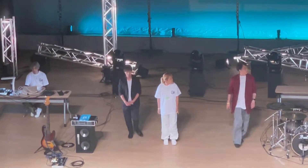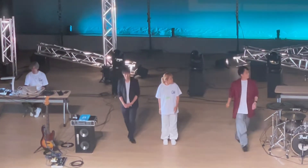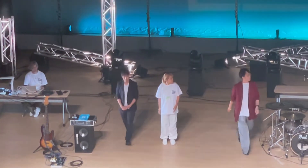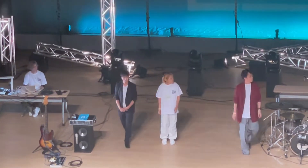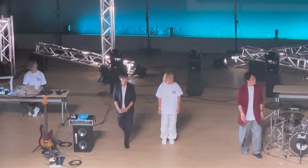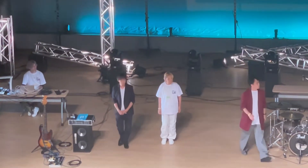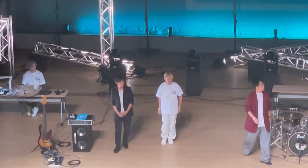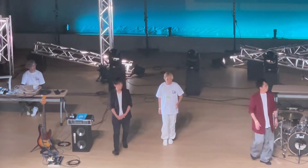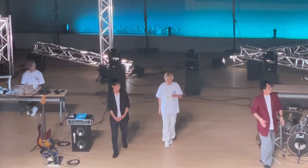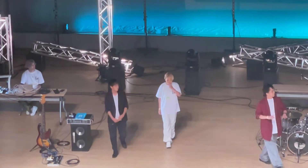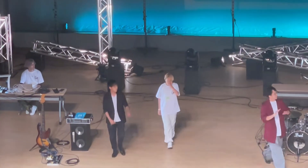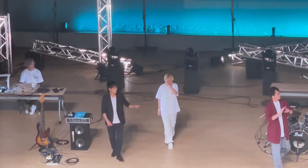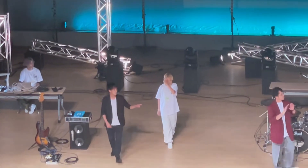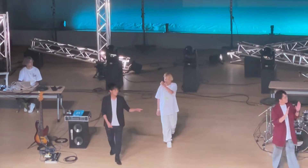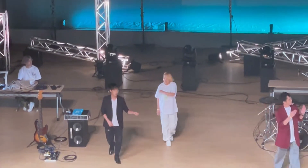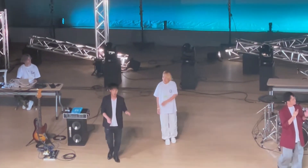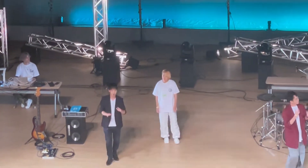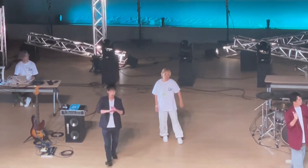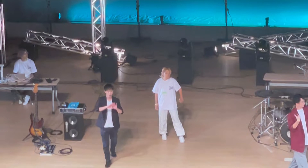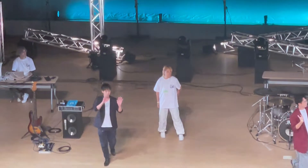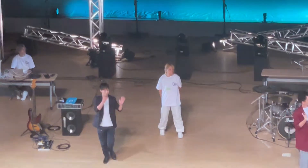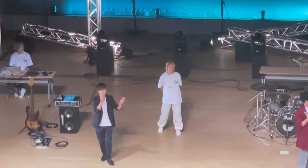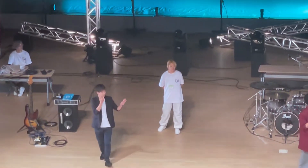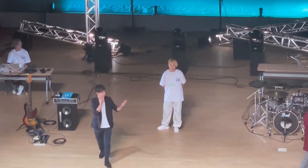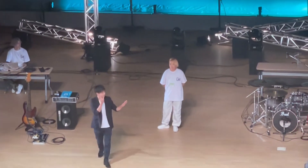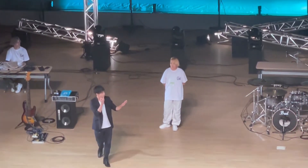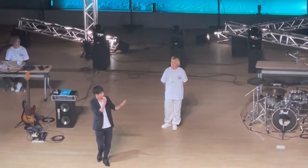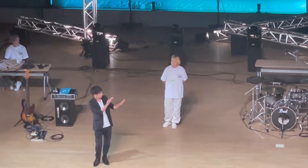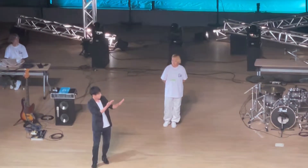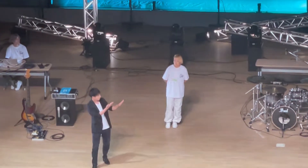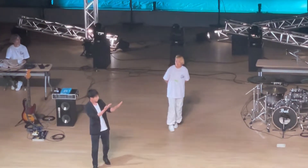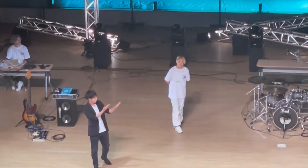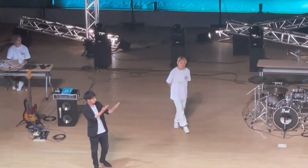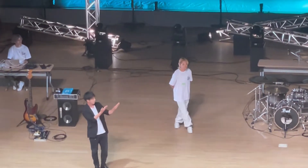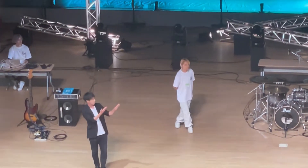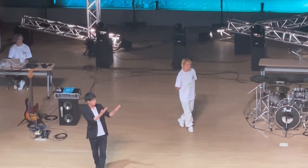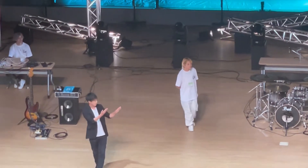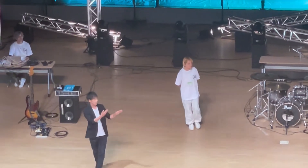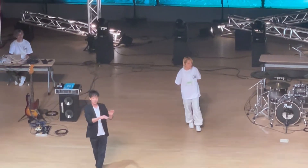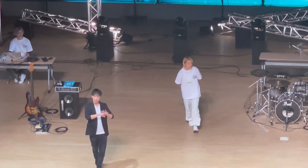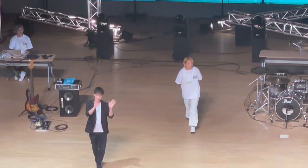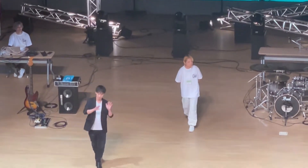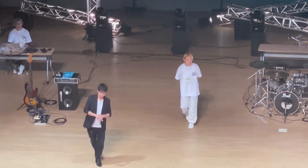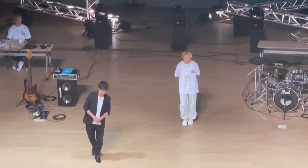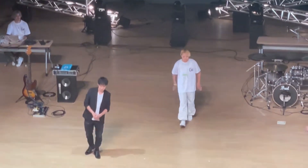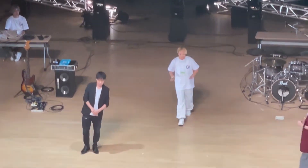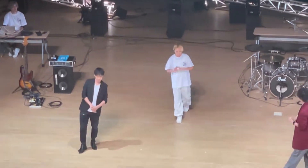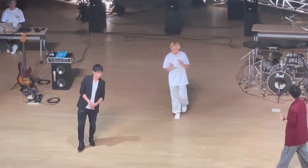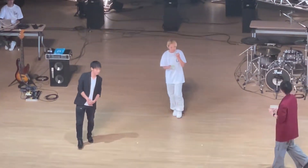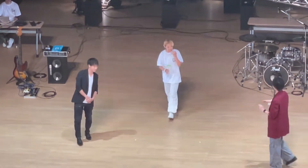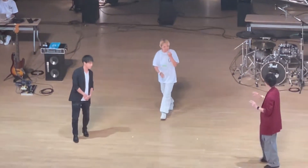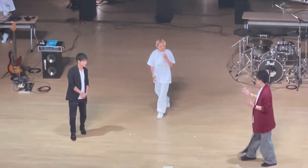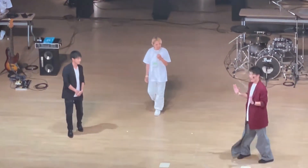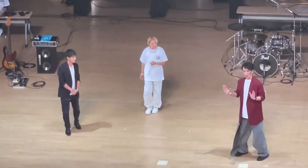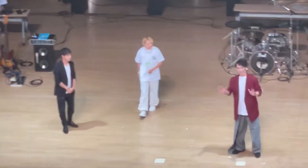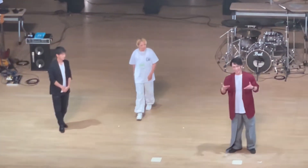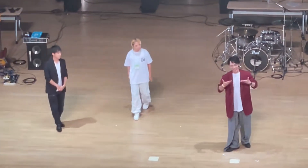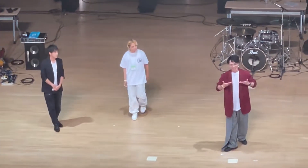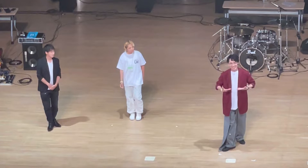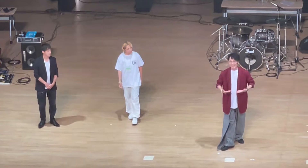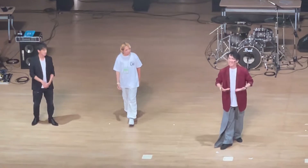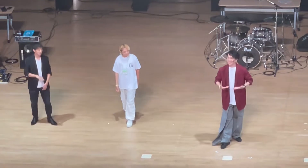それでは、これはもう始めて大丈夫ってことですかね。すごい、始めましょうか。はい。で